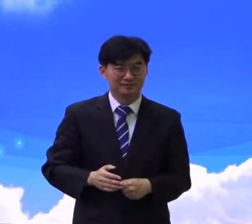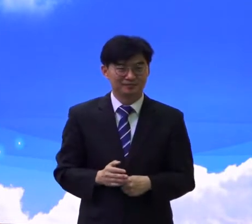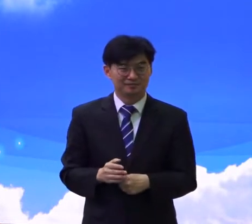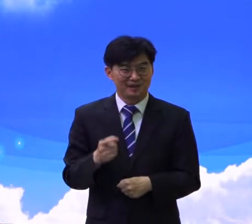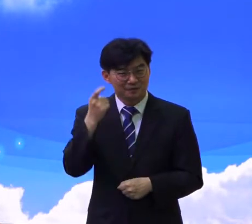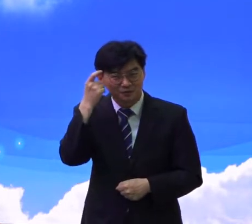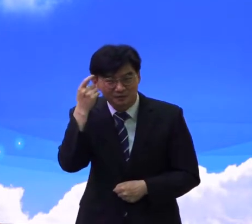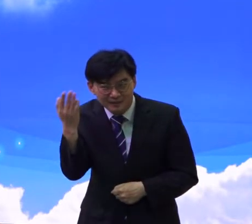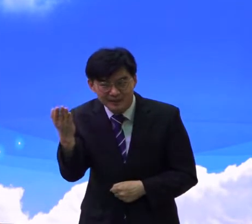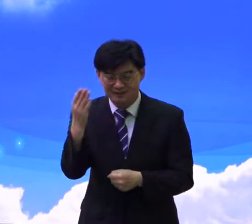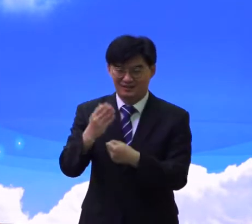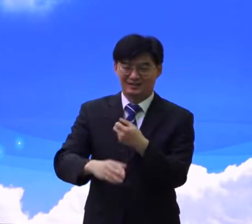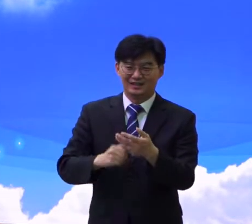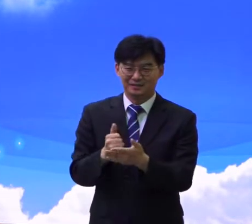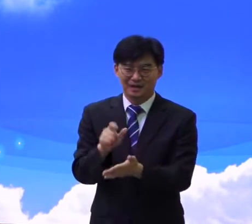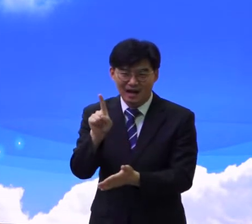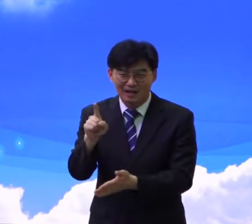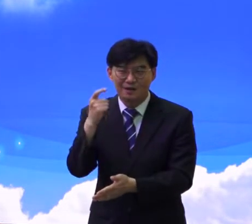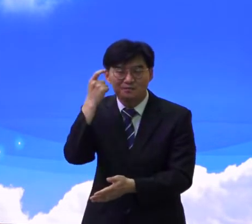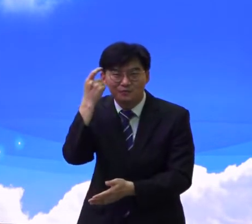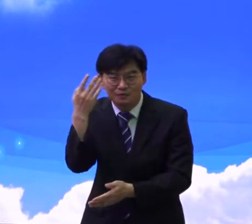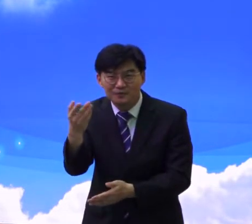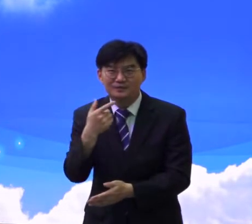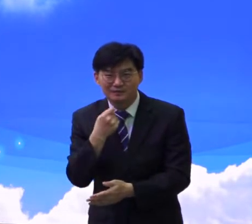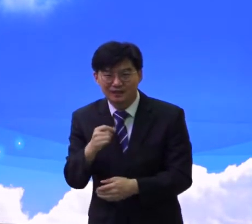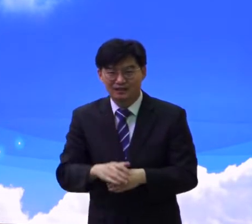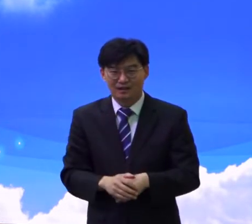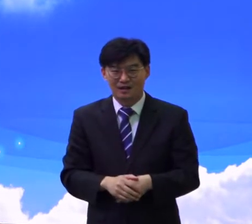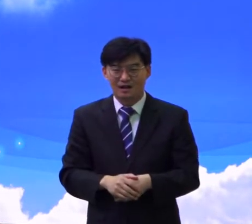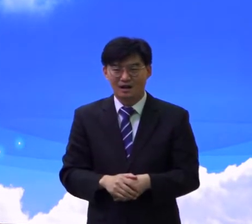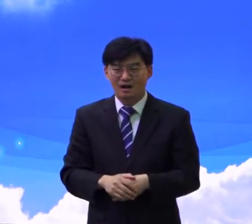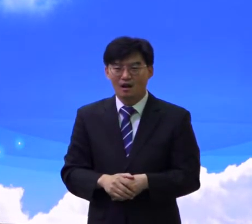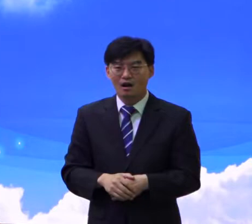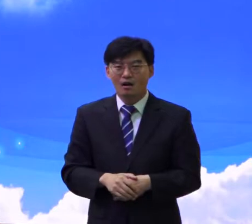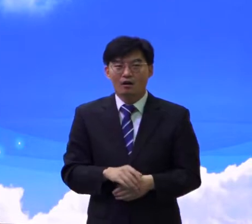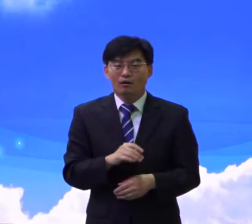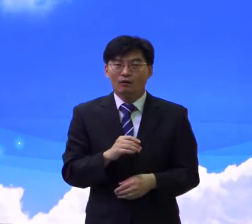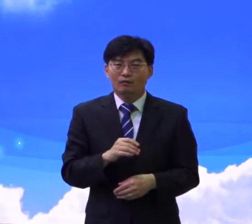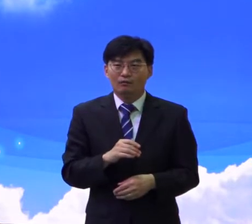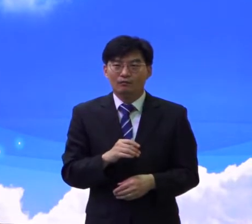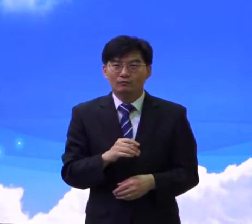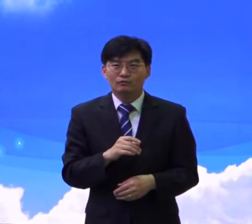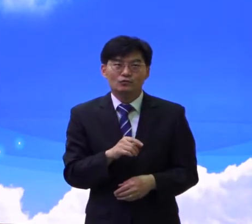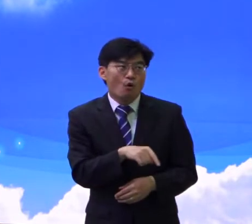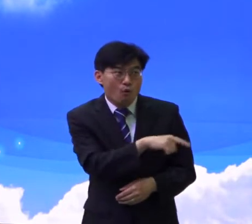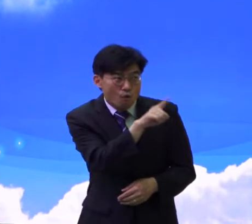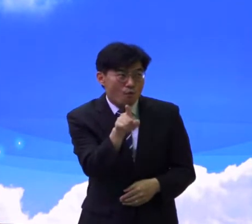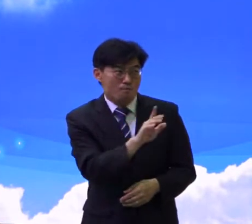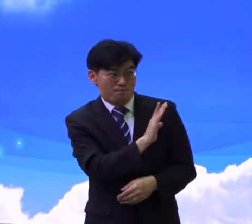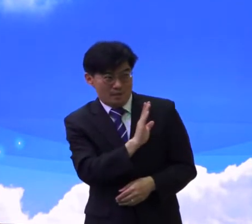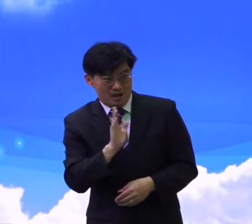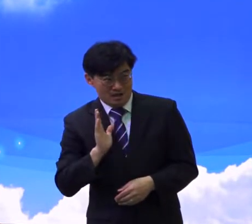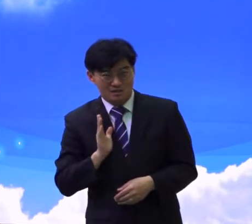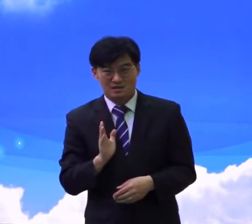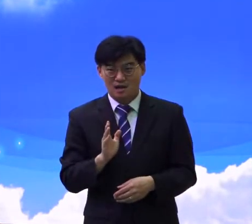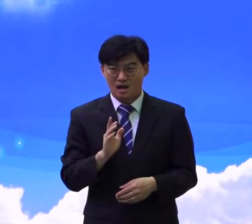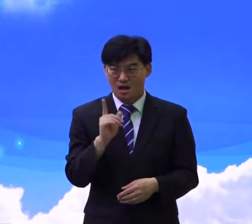하나님, 세상이 왜 이렇습니까? 어떻게 악인들이 형통하고 반역자들이